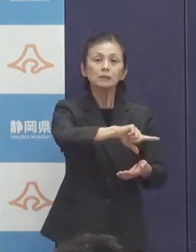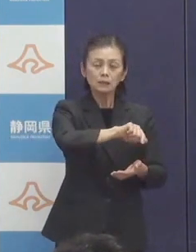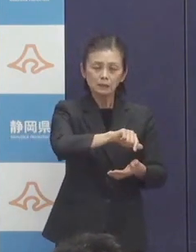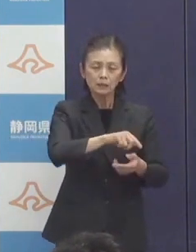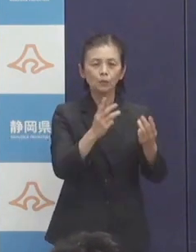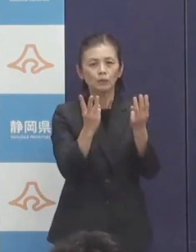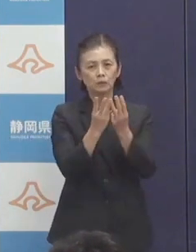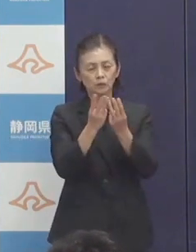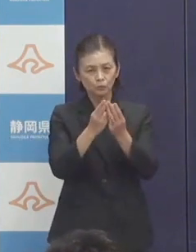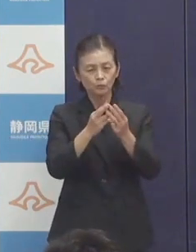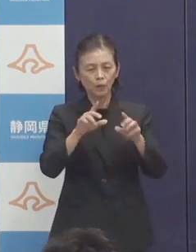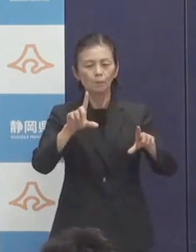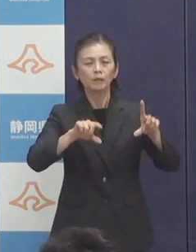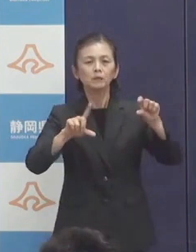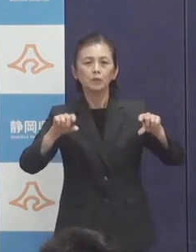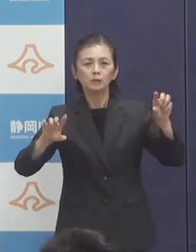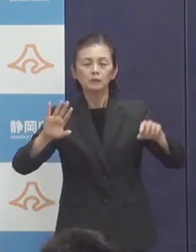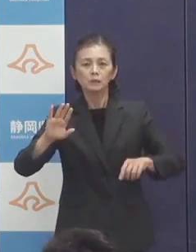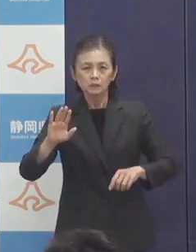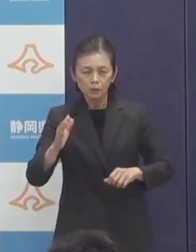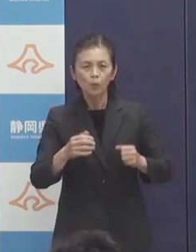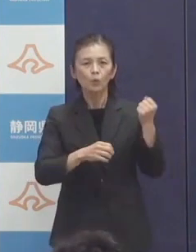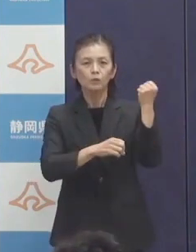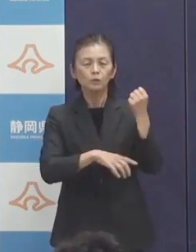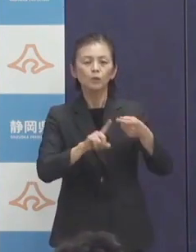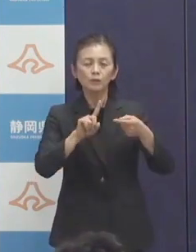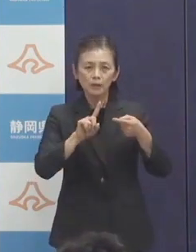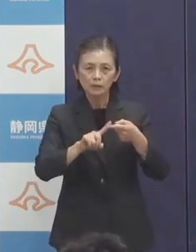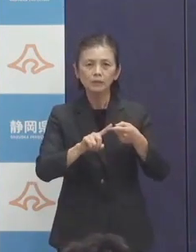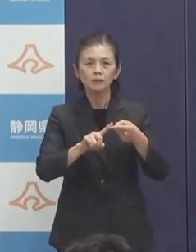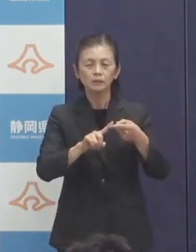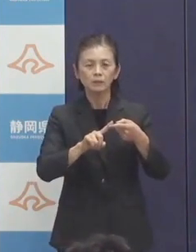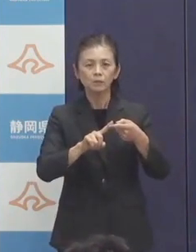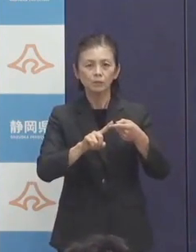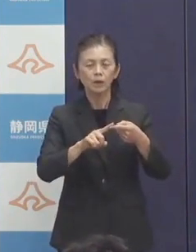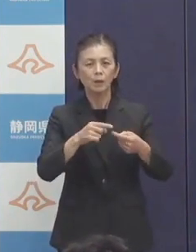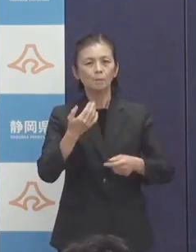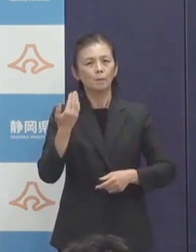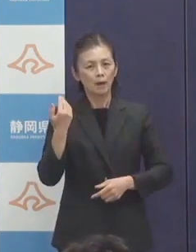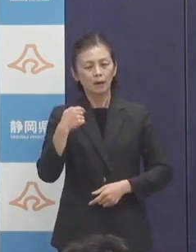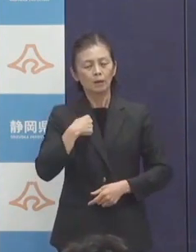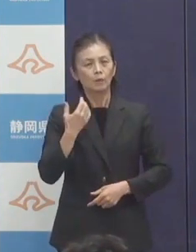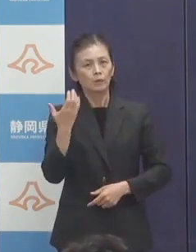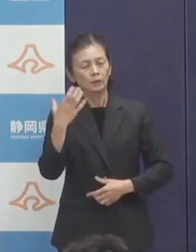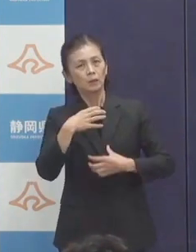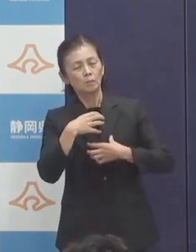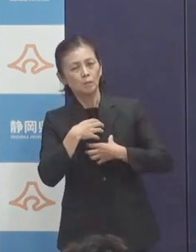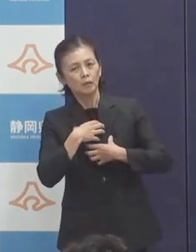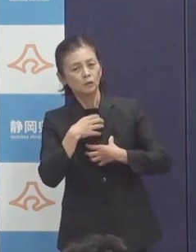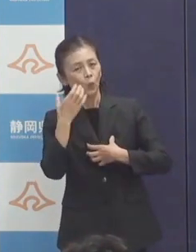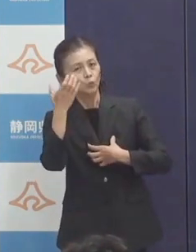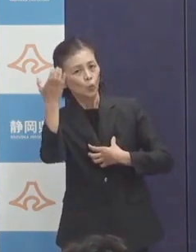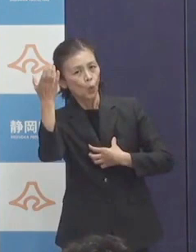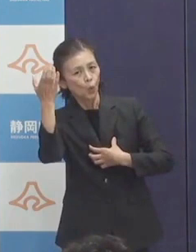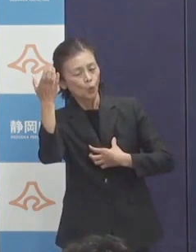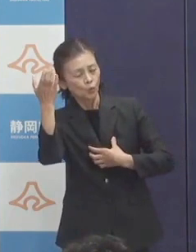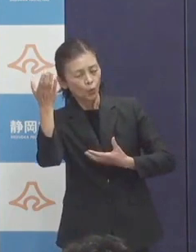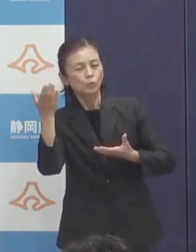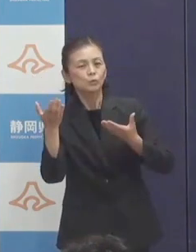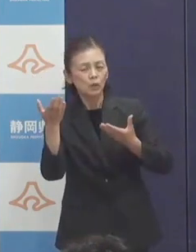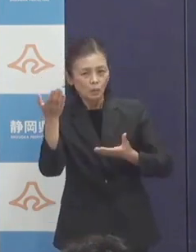ども、基本的に病床はかつて我々が危惧したほどには逼迫してい